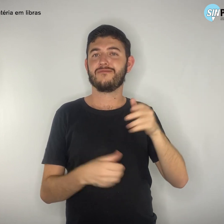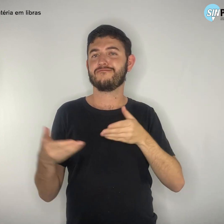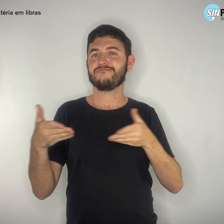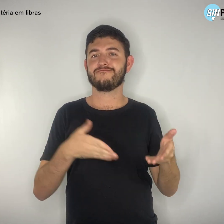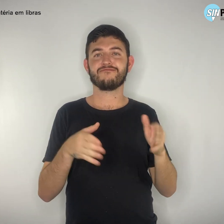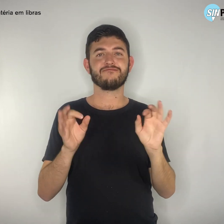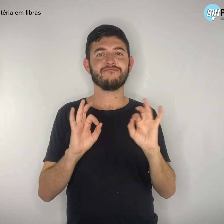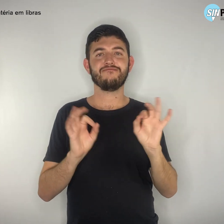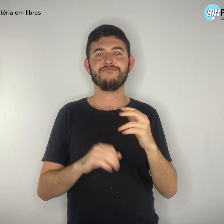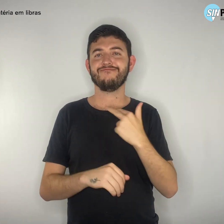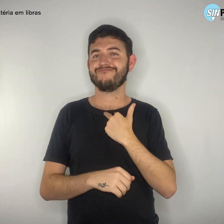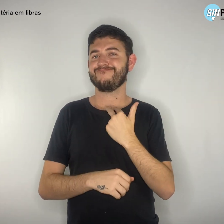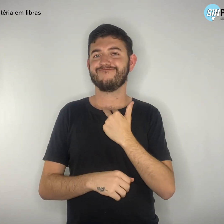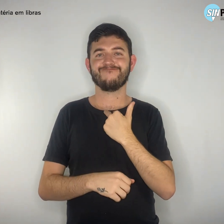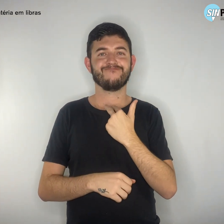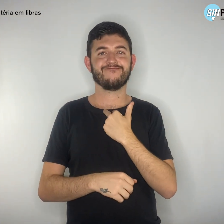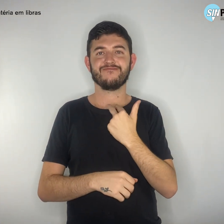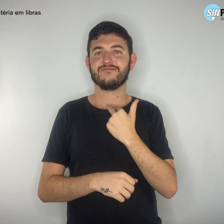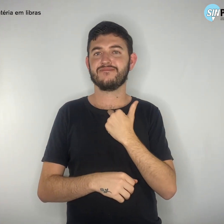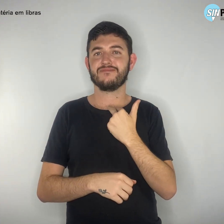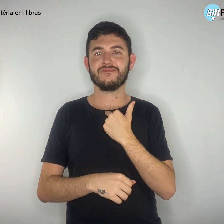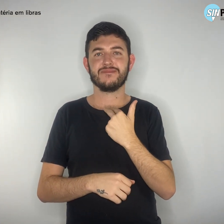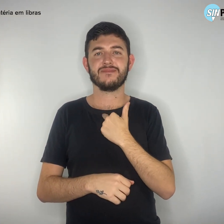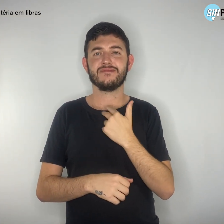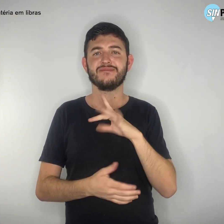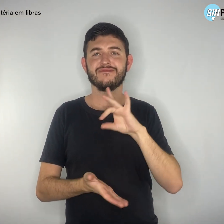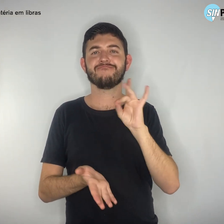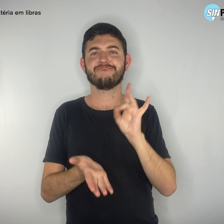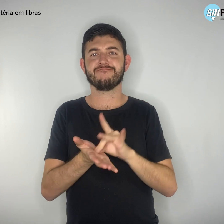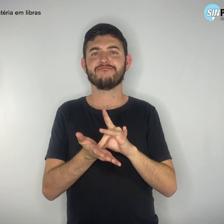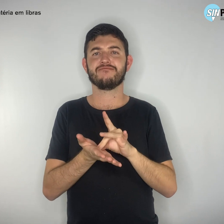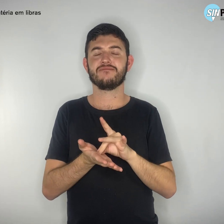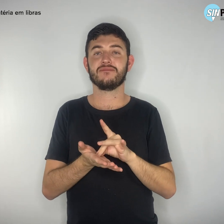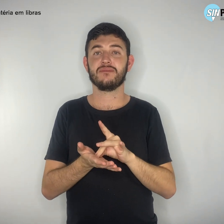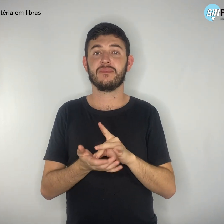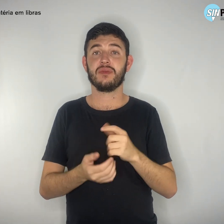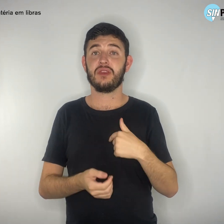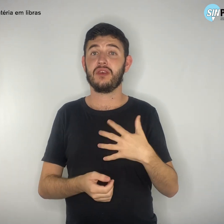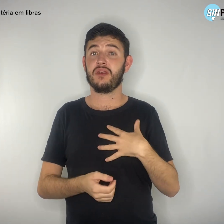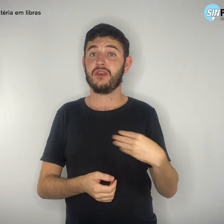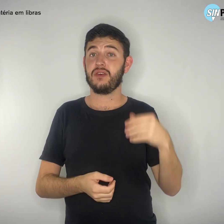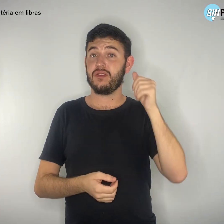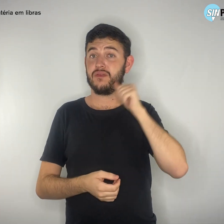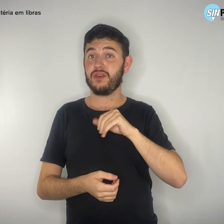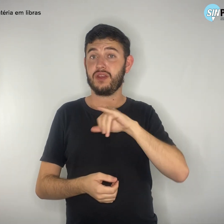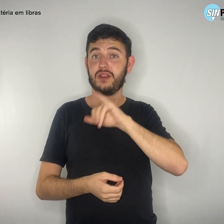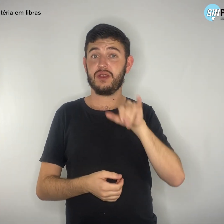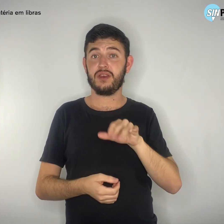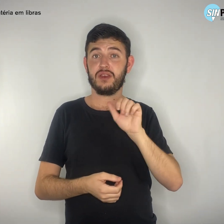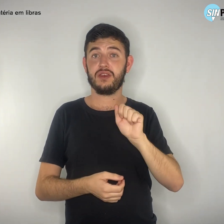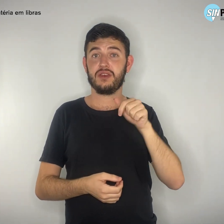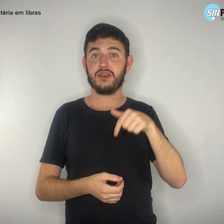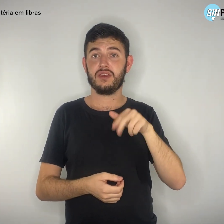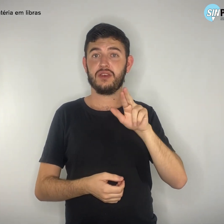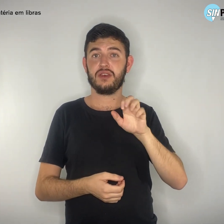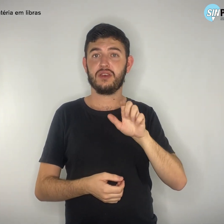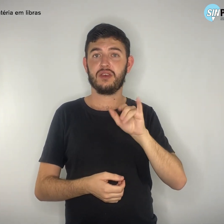podia. Não podia mesmo. Sua filha Jaqueline conta que, em fevereiro deste